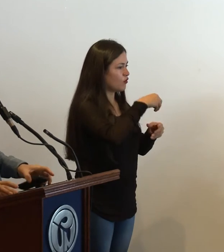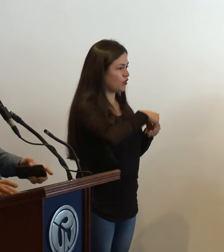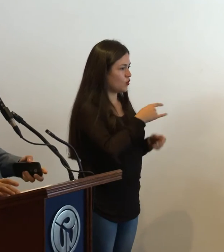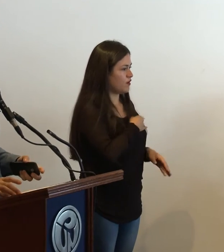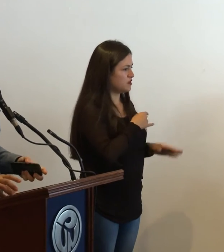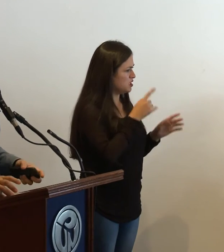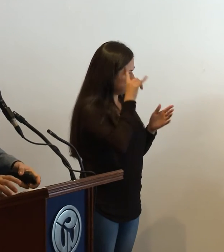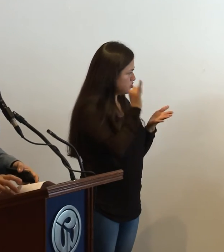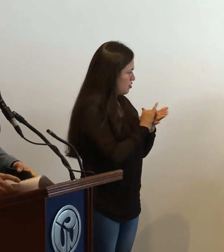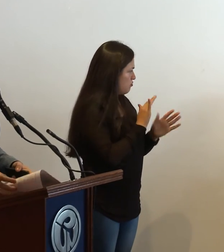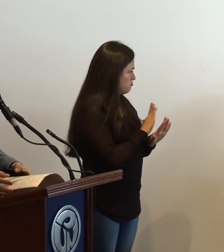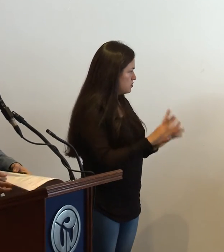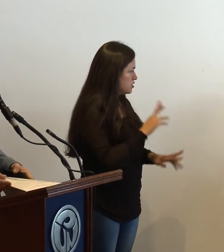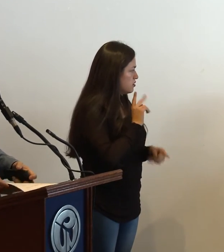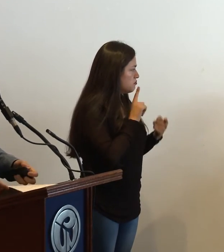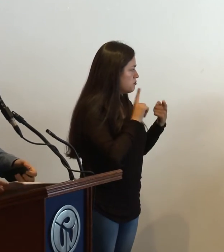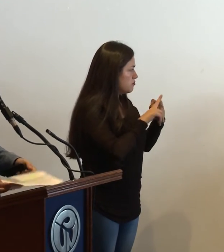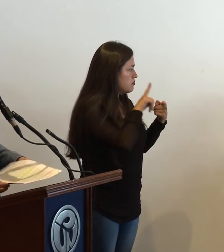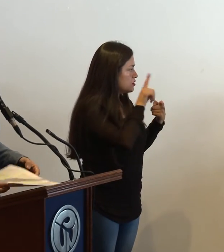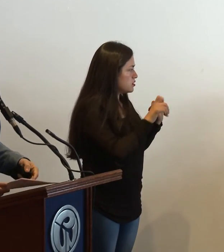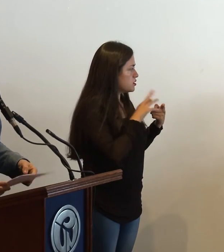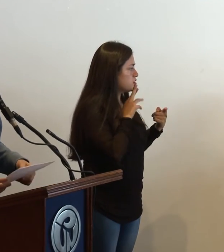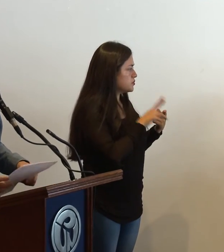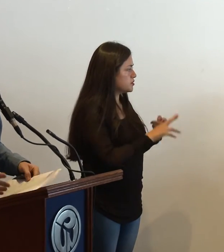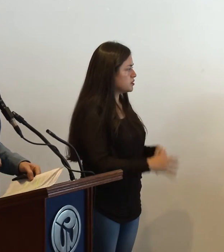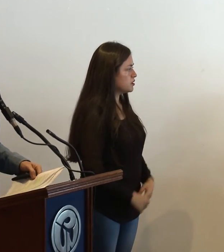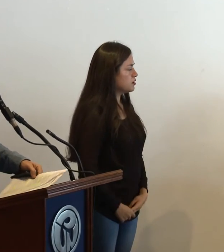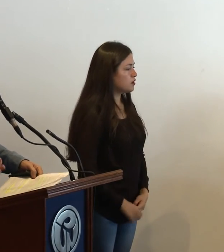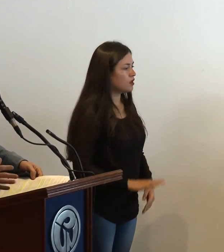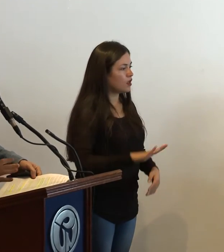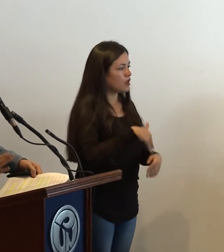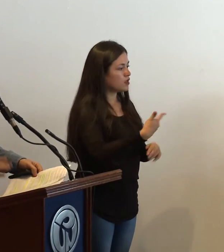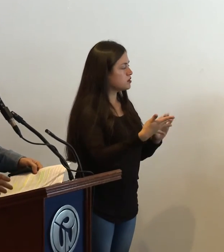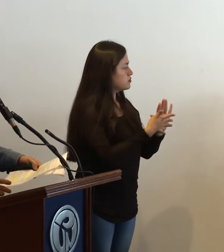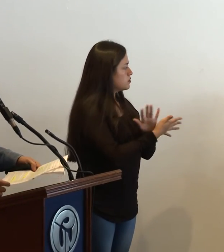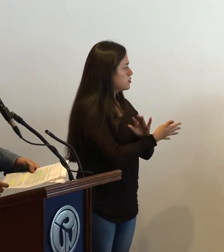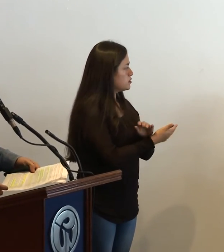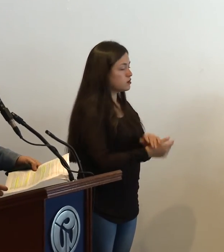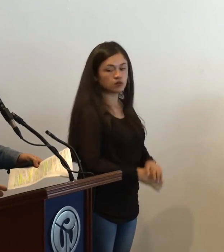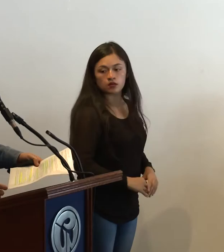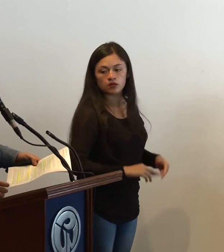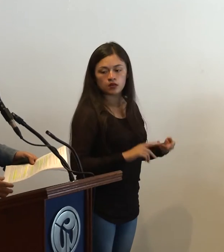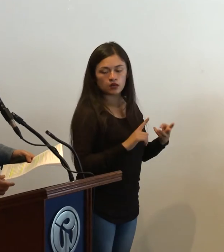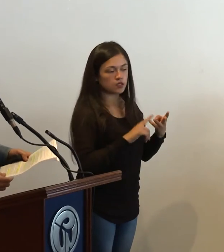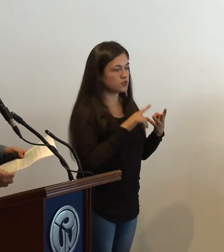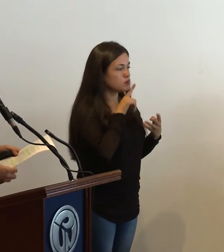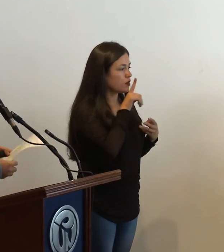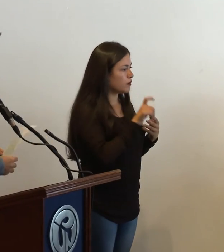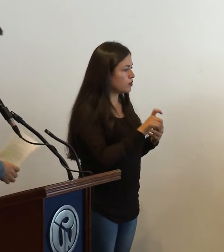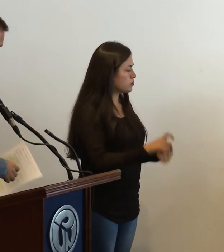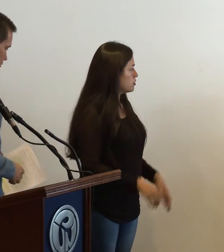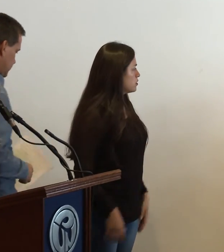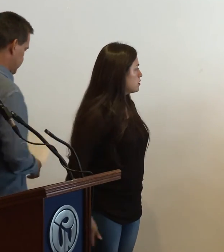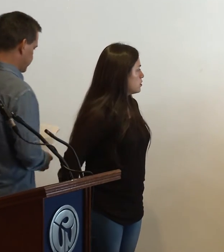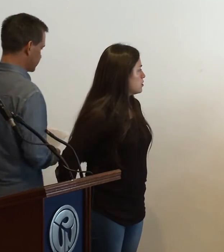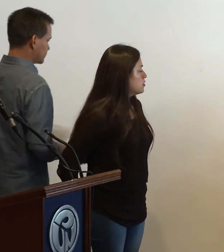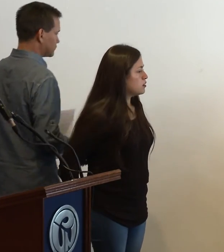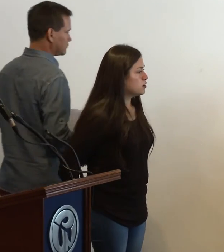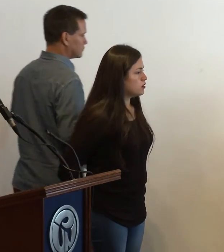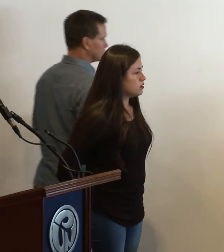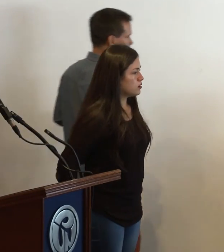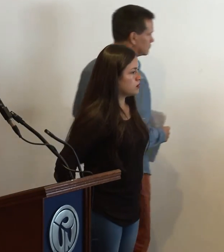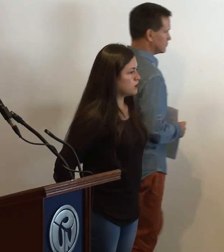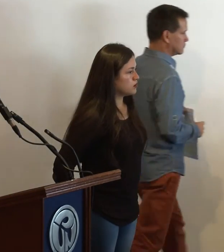ahí puedo dejar en esta primera parte y ahora pues comparto lo que tiene que ver con la segunda pregunta. Profe Daniel, muchas